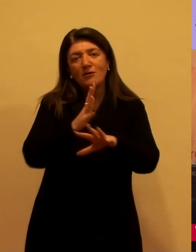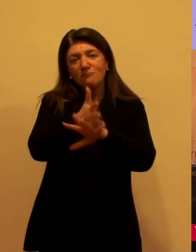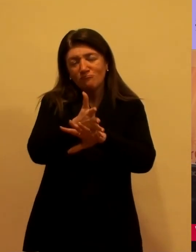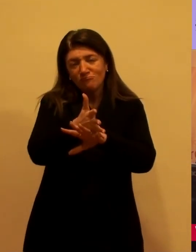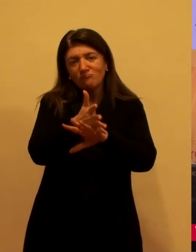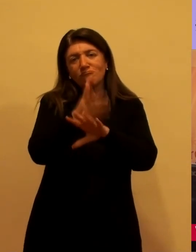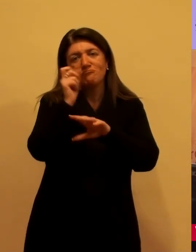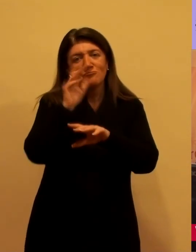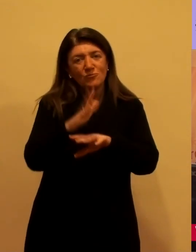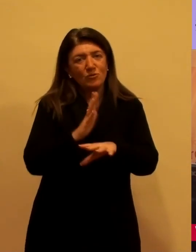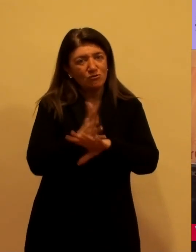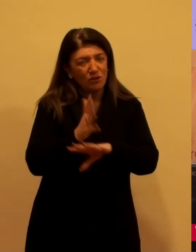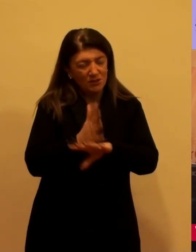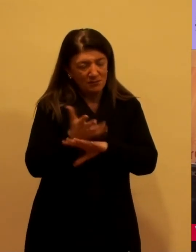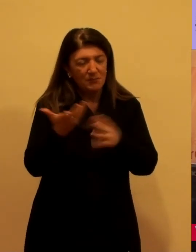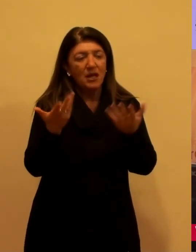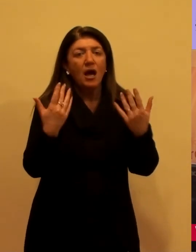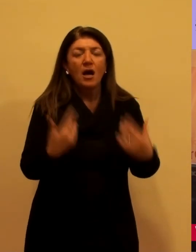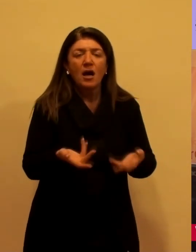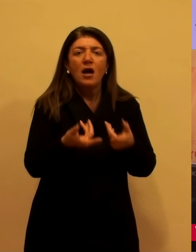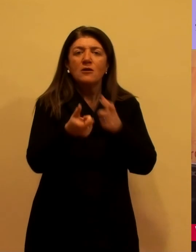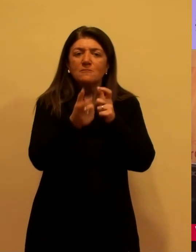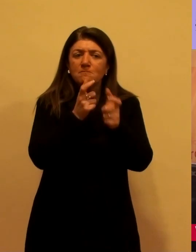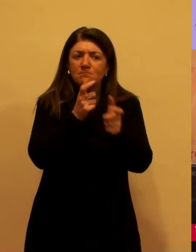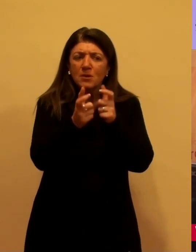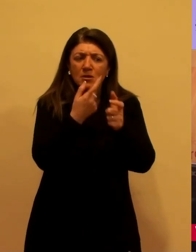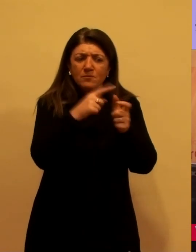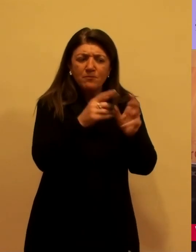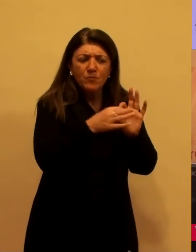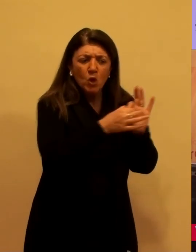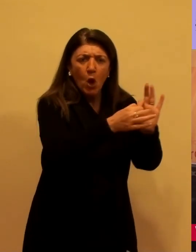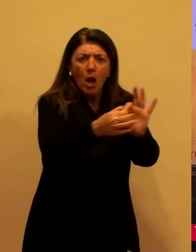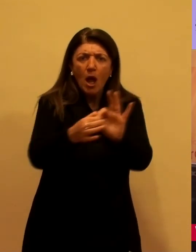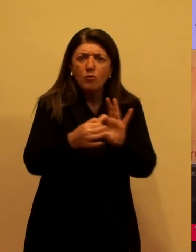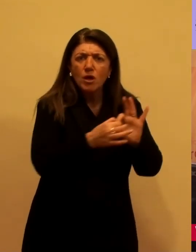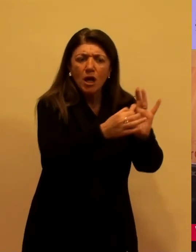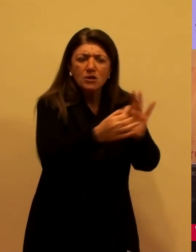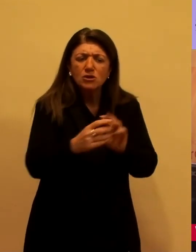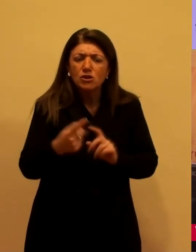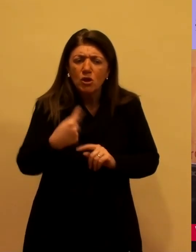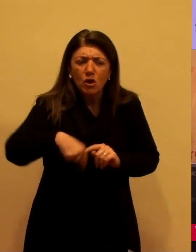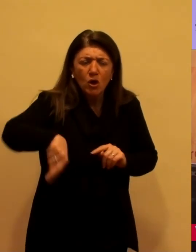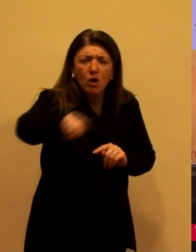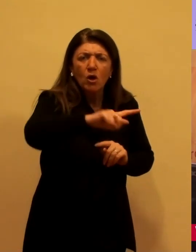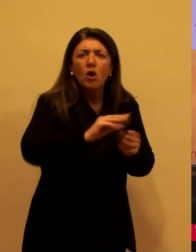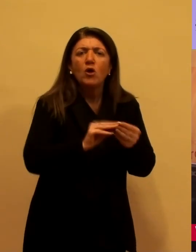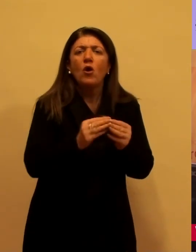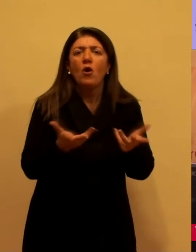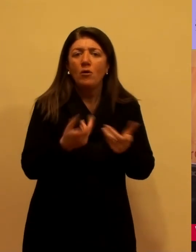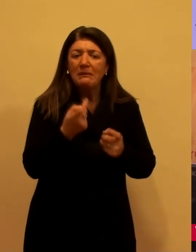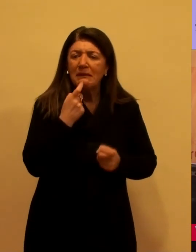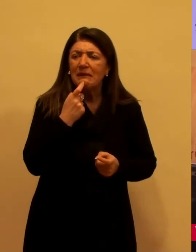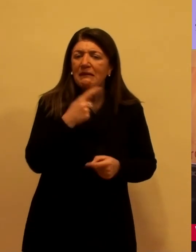Vogliamo parlare delle collaborazioni che ci sono tra queste realtà? Chi di voi vuole...